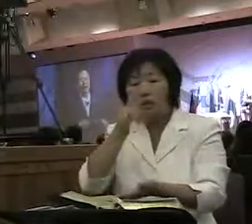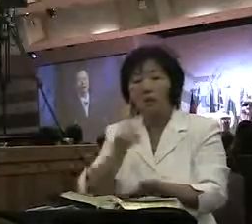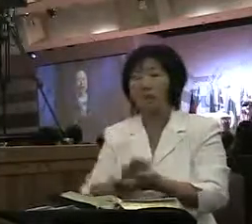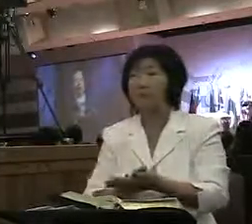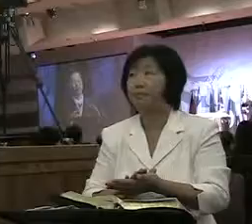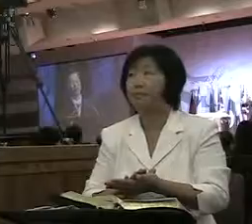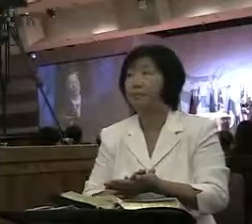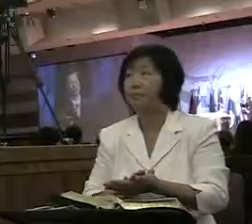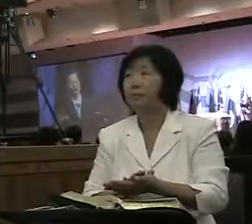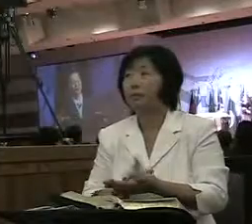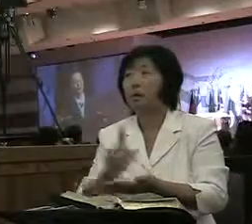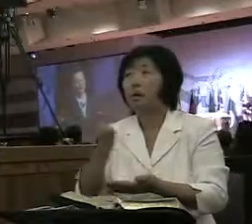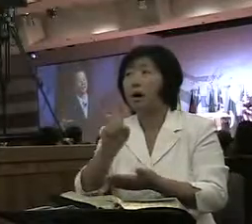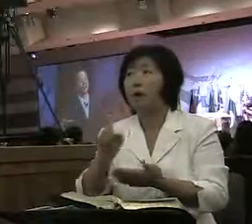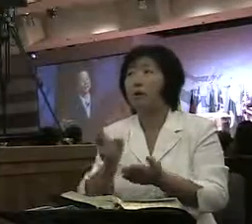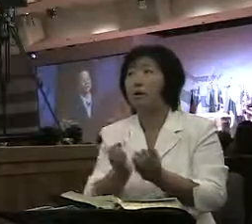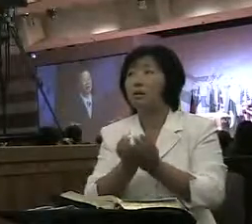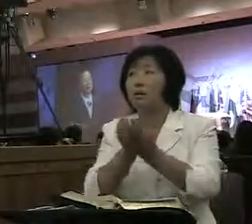어느 한 함선에 탄